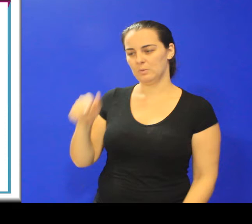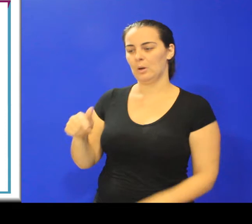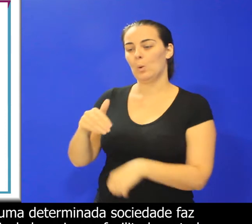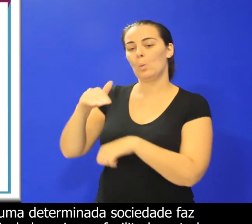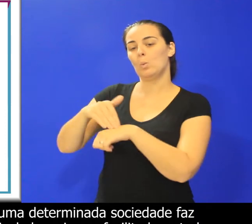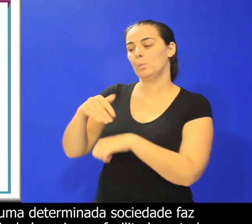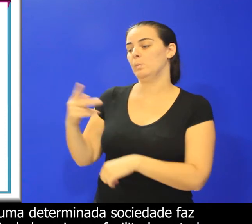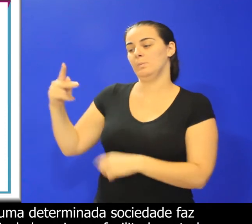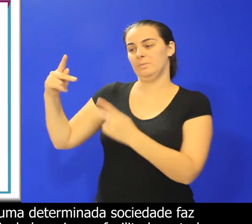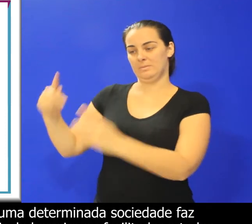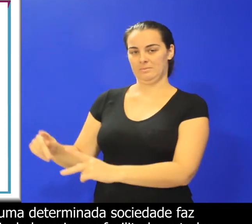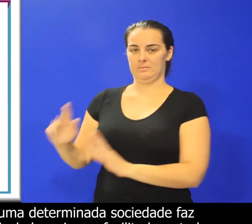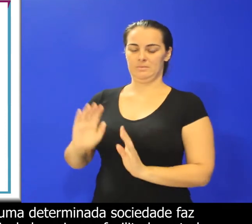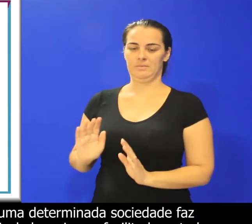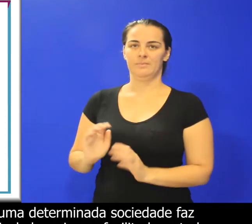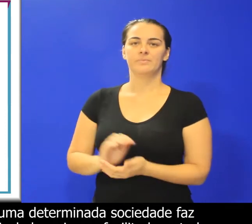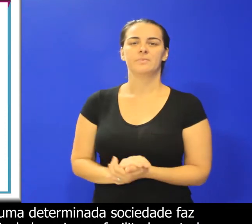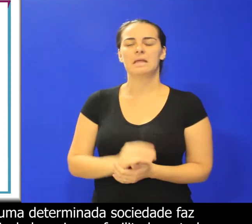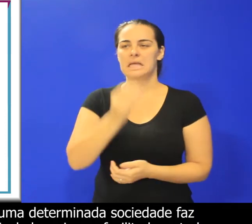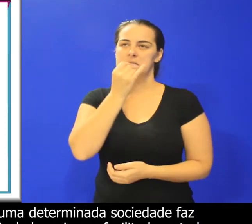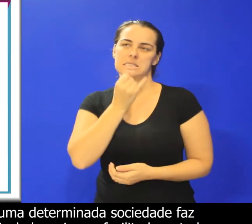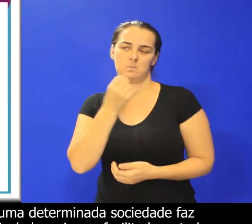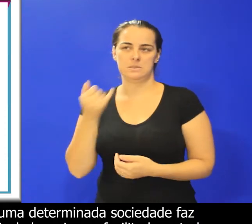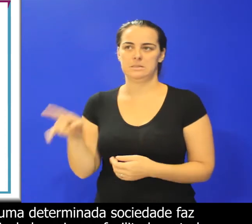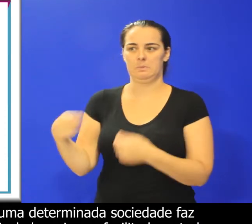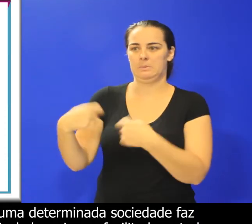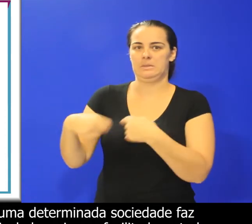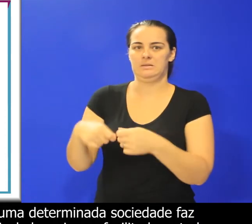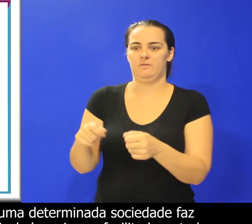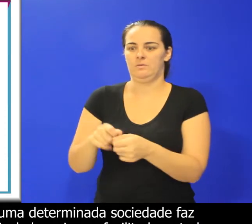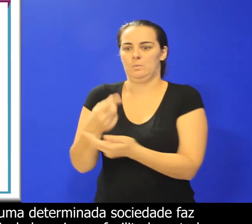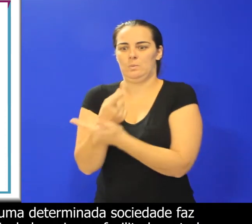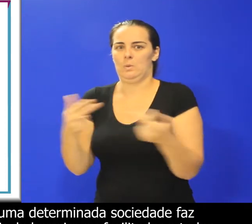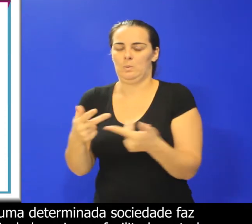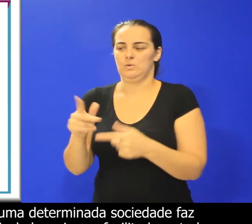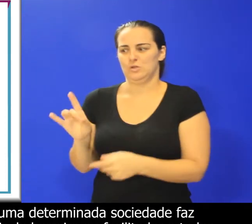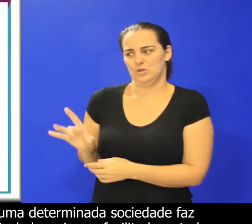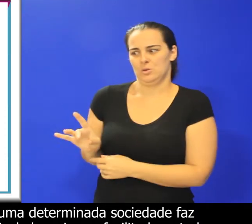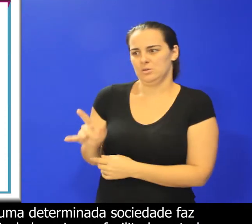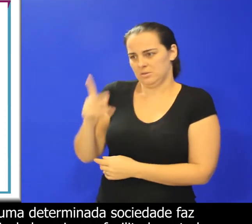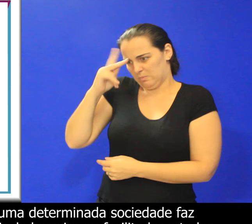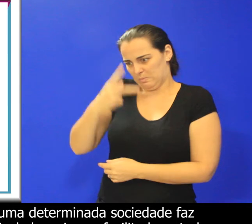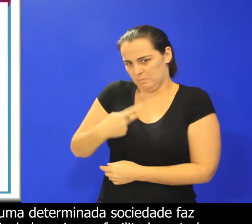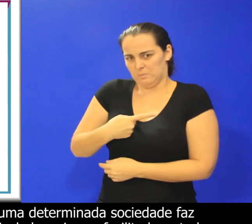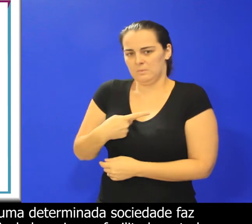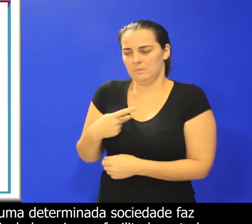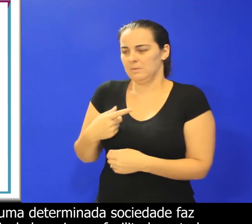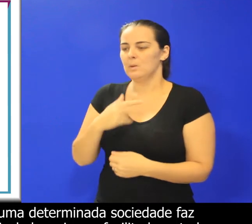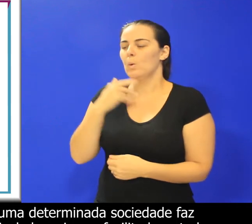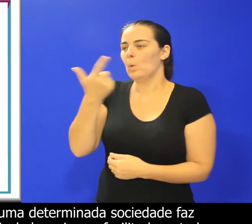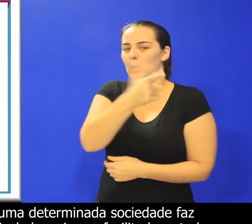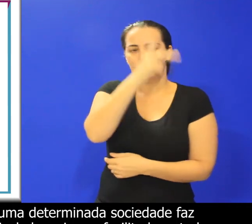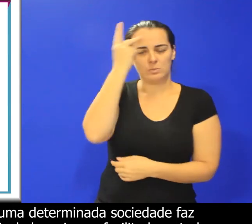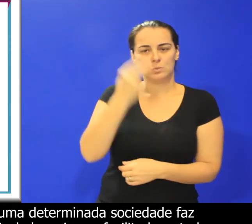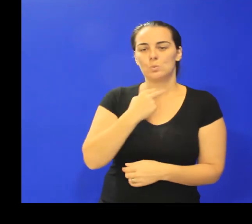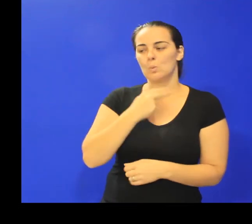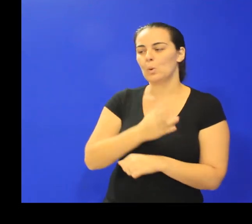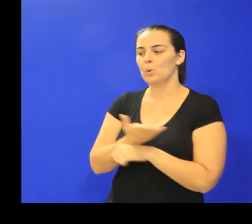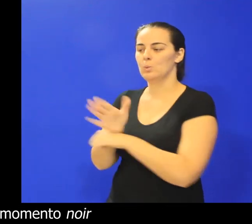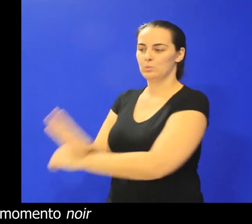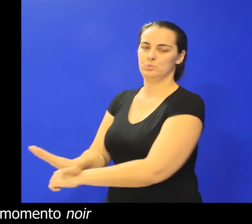precipitada, pois todo mundo que vive numa determinada sociedade faz parte do ambiente que vai servir de barreira ou facilitador a